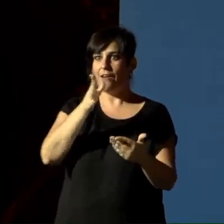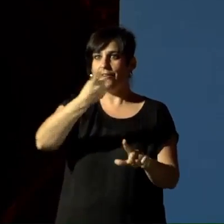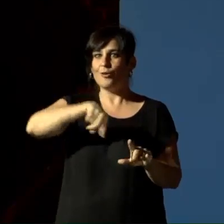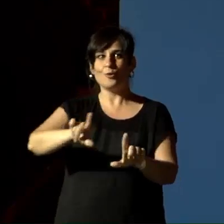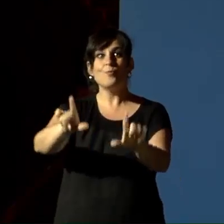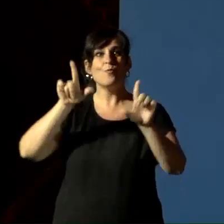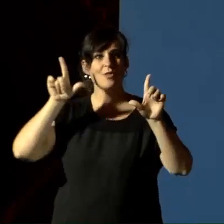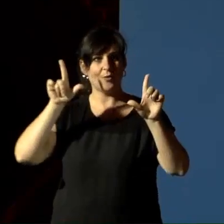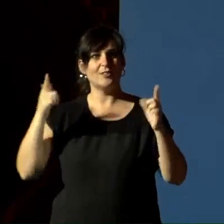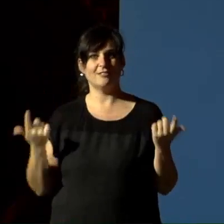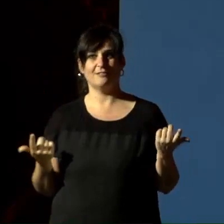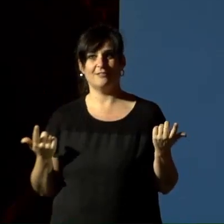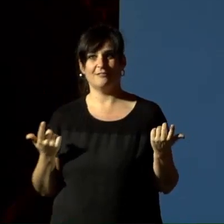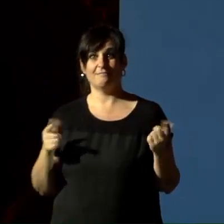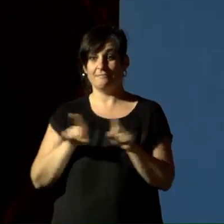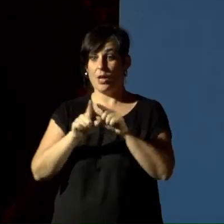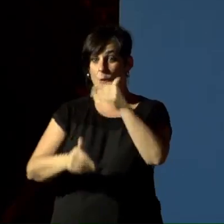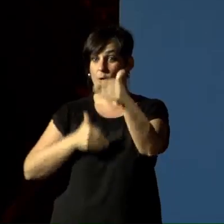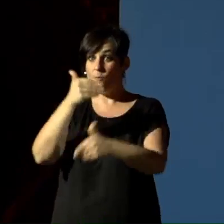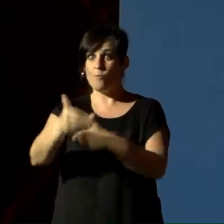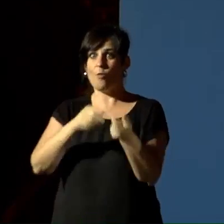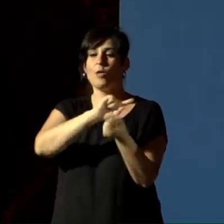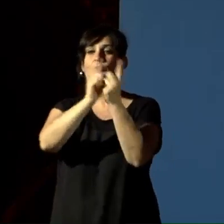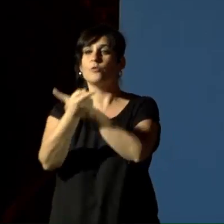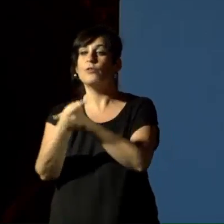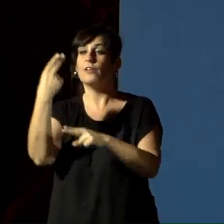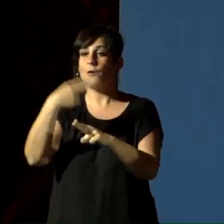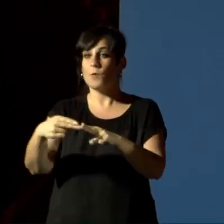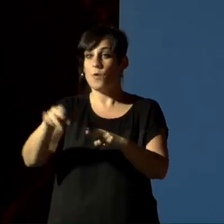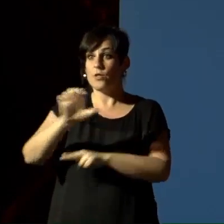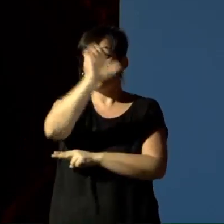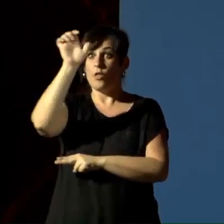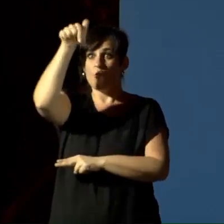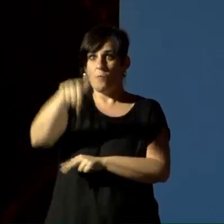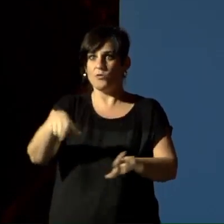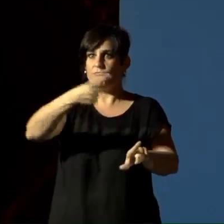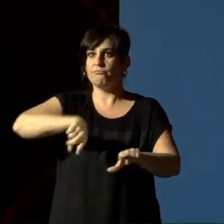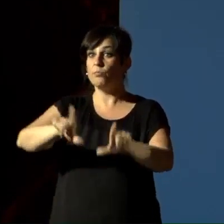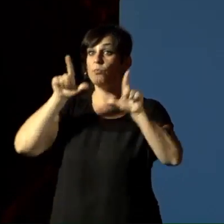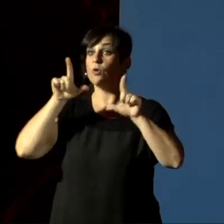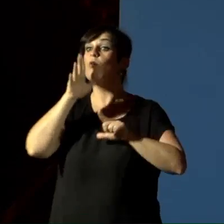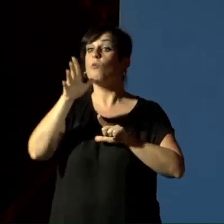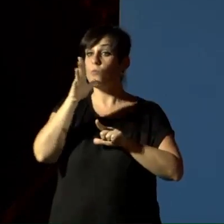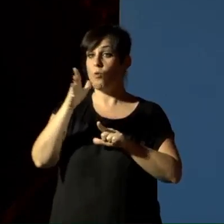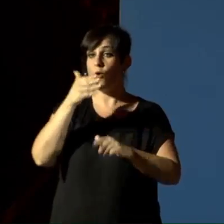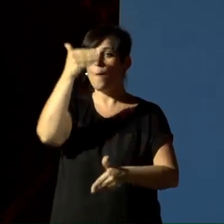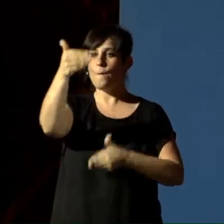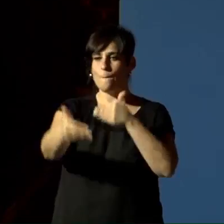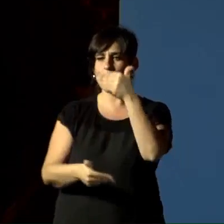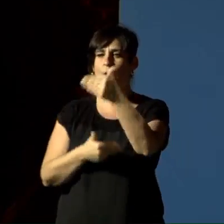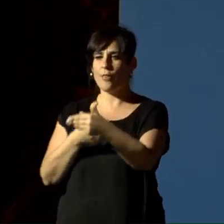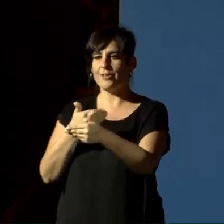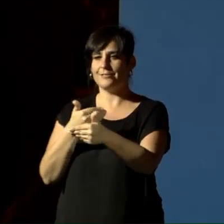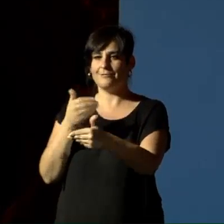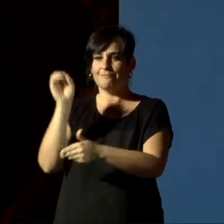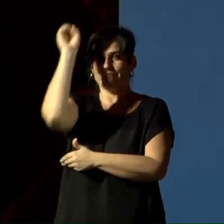centro, no corazón do proceso do cambio político no sur de Europa. Comenzou un cambio de paradigma,